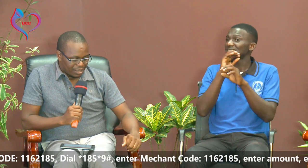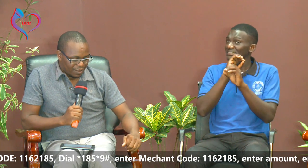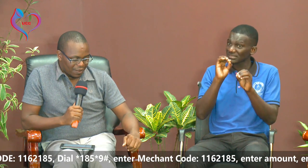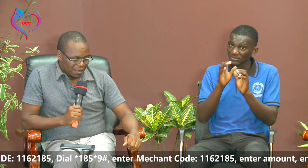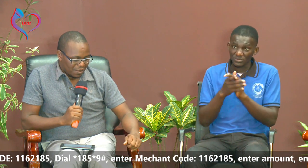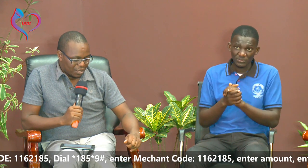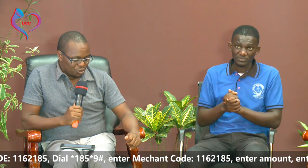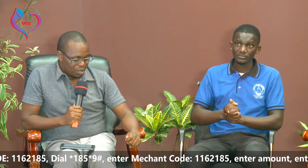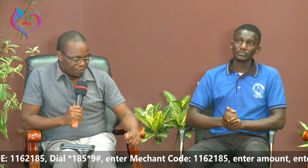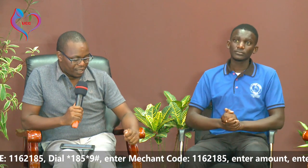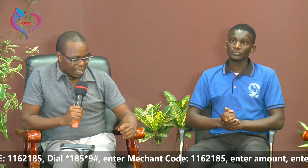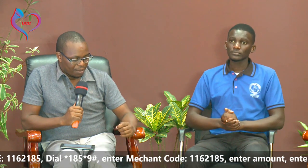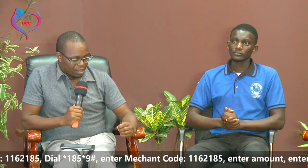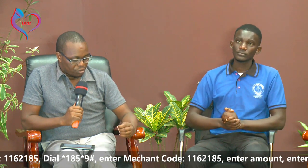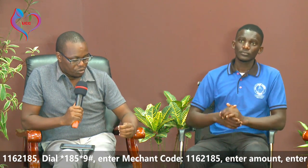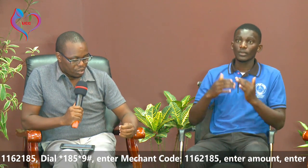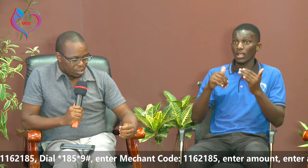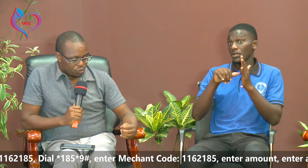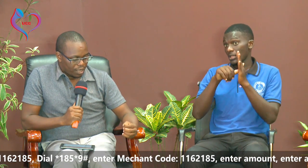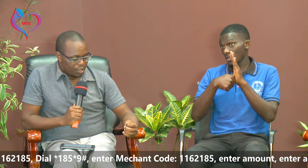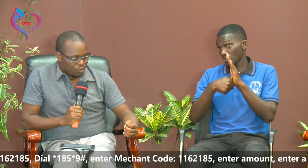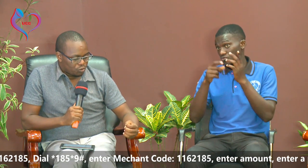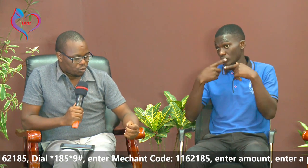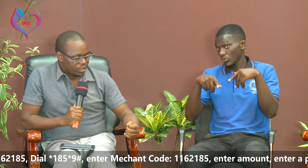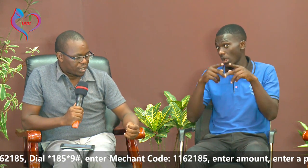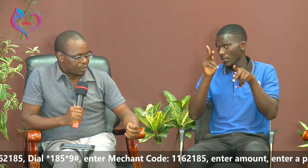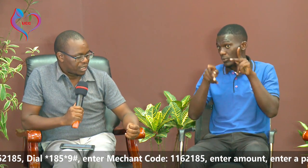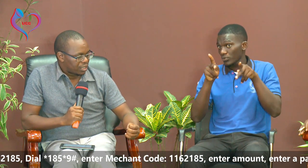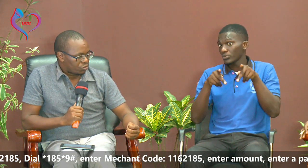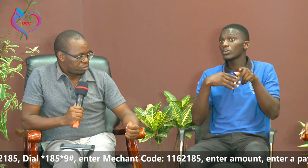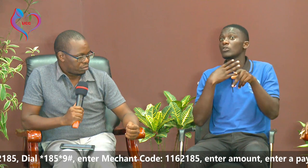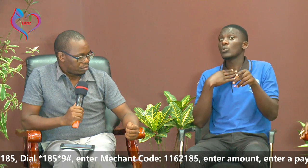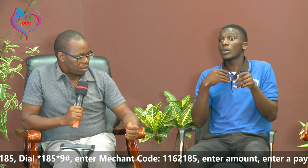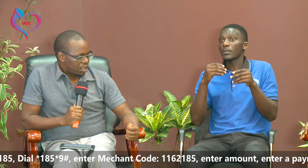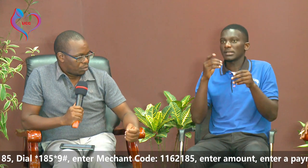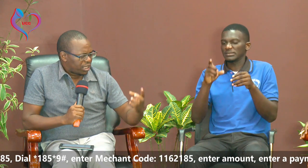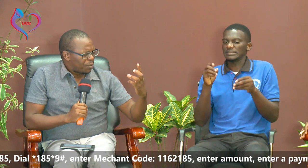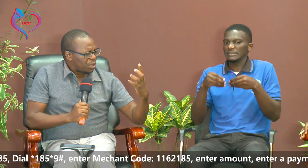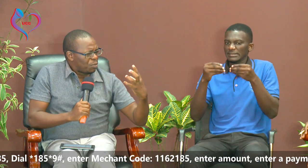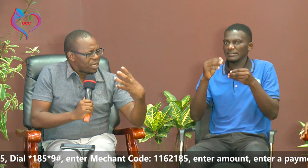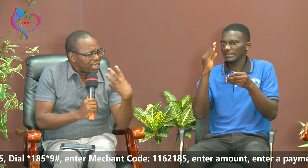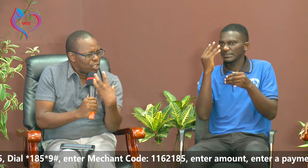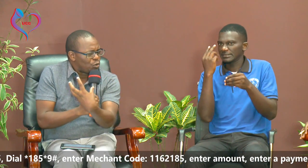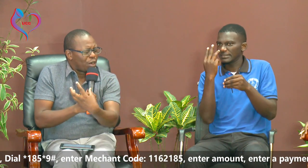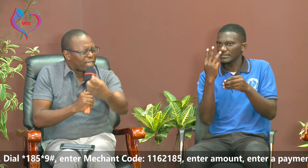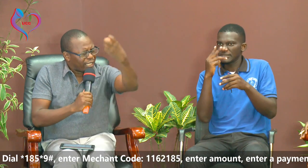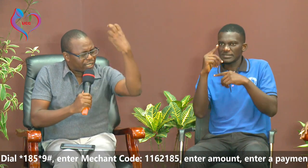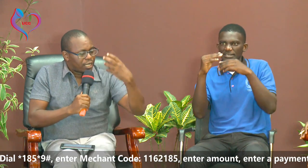Awo. Ensonga ya fenga abantu, tuwagala nyomu ntu watuwe steps satu. Muchigambo chimumbu, jache nino kola, nene